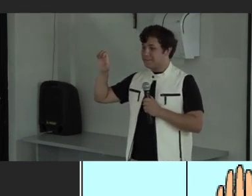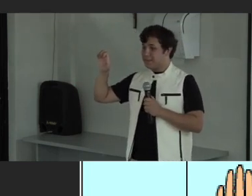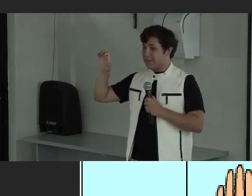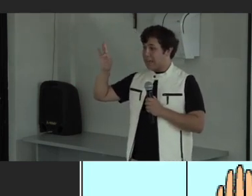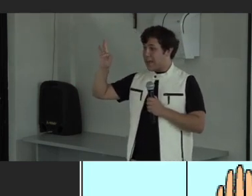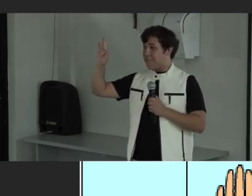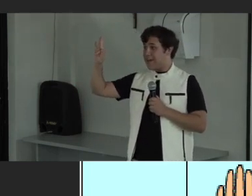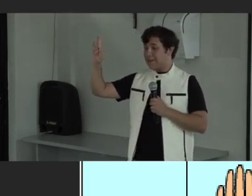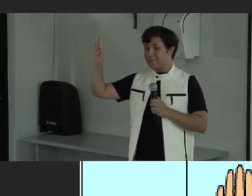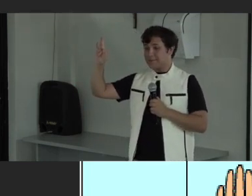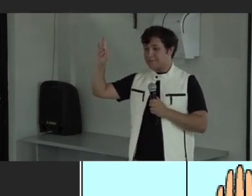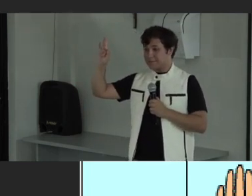F.